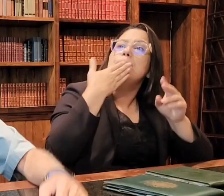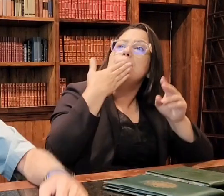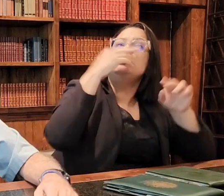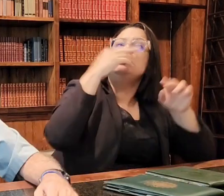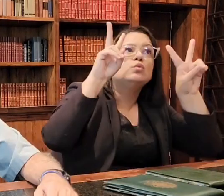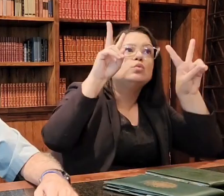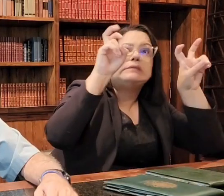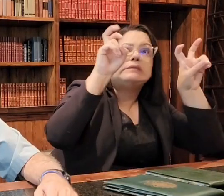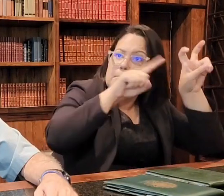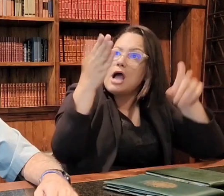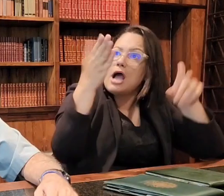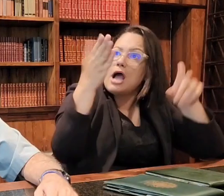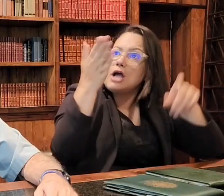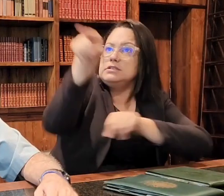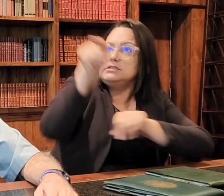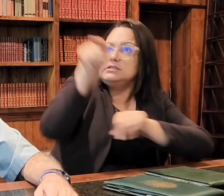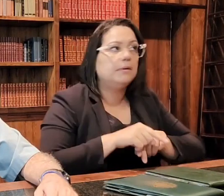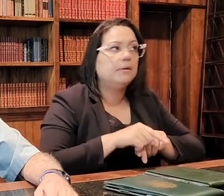brasileira.